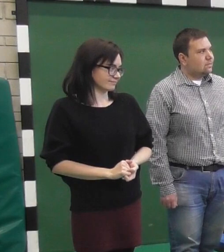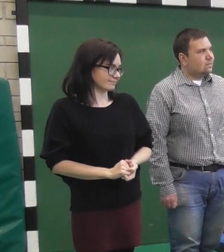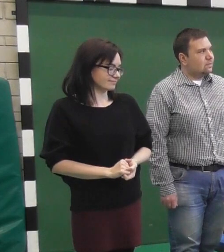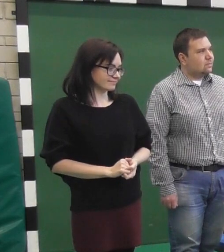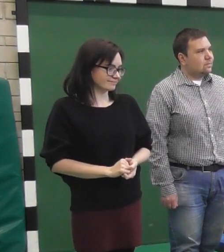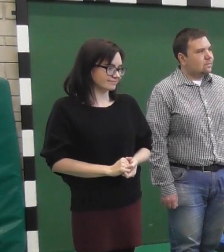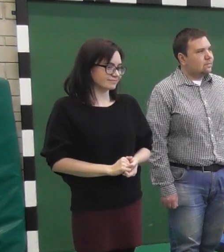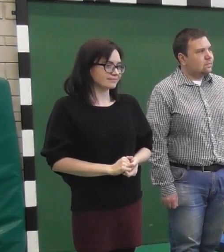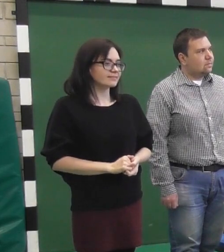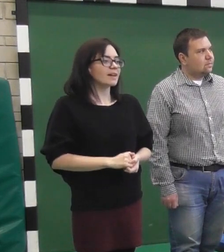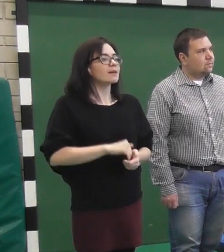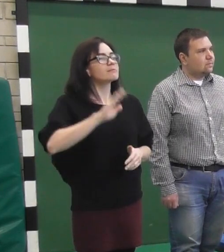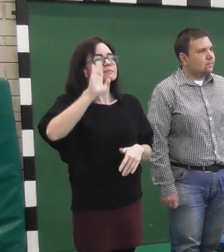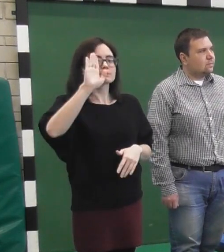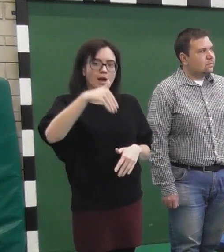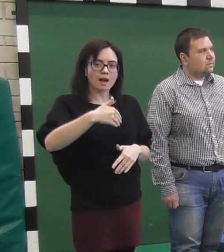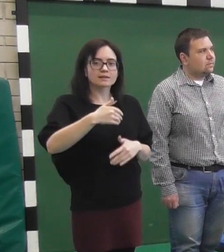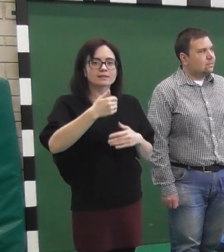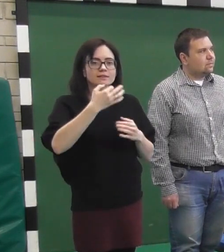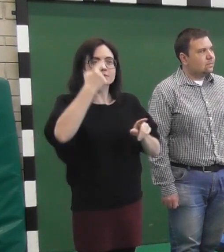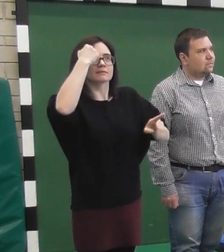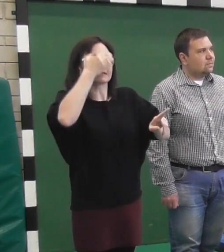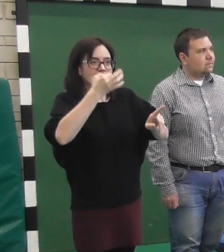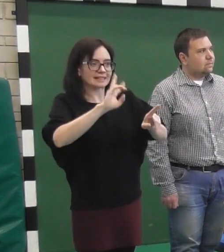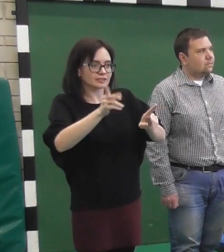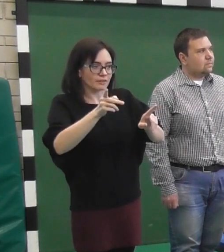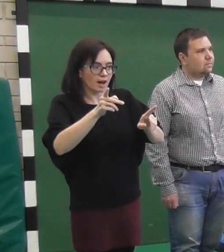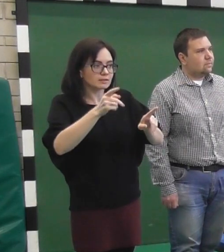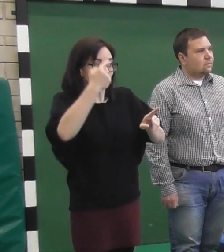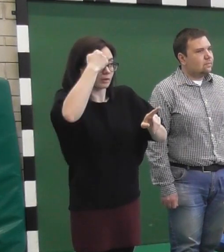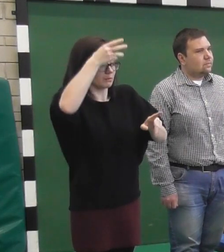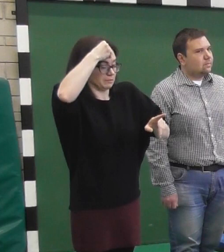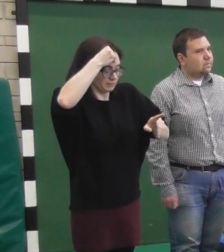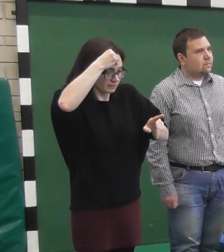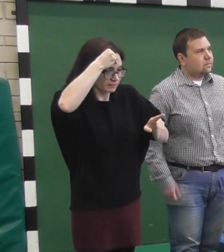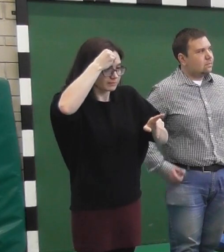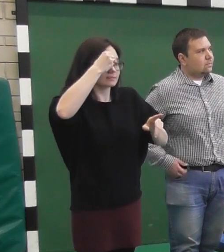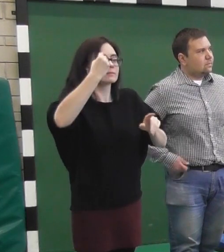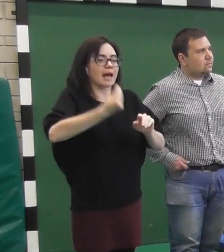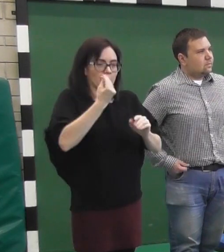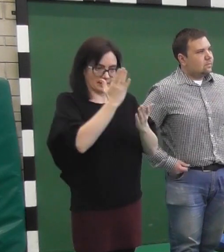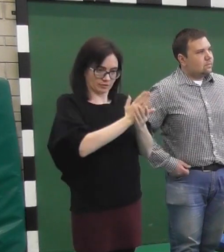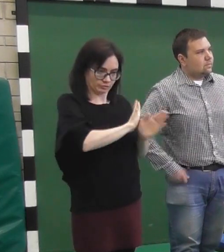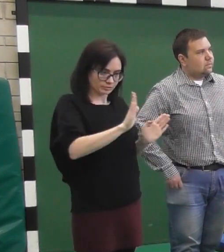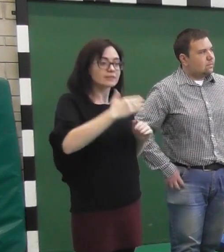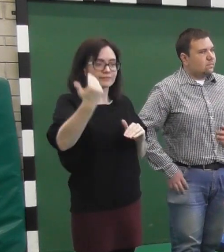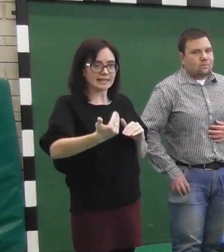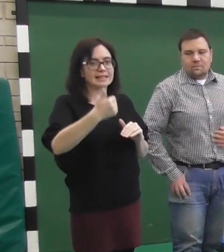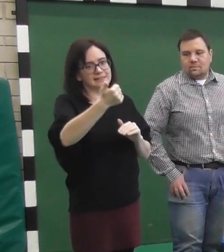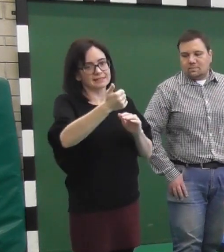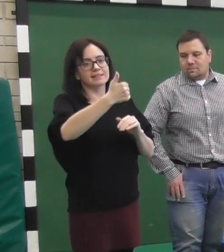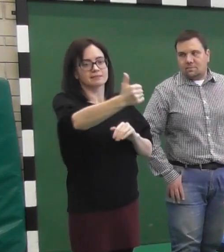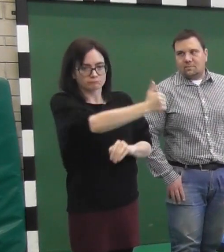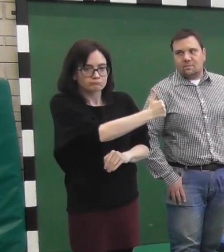Akinek lesz majd kérdés, az ne tartsa magába, de csak az előadás végén egyesével ide legyetek szívesen